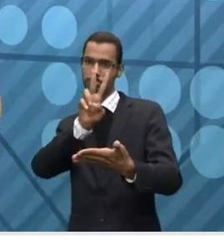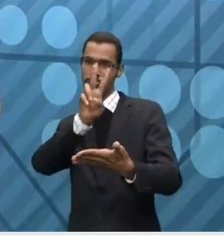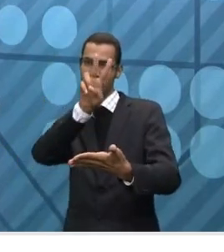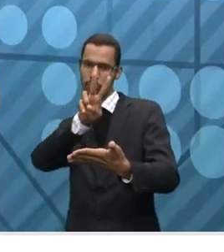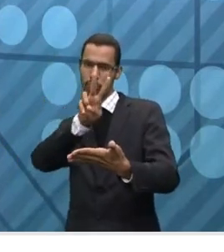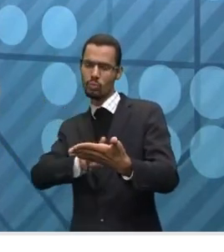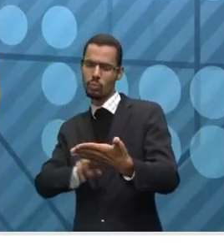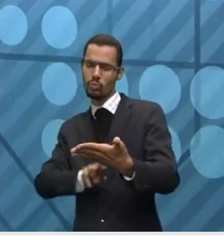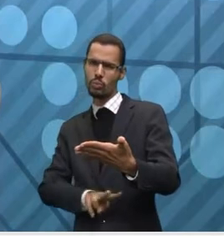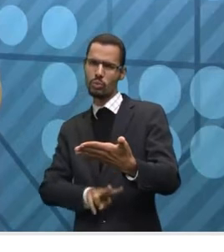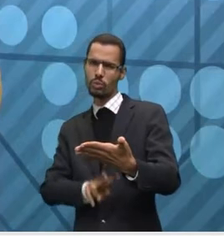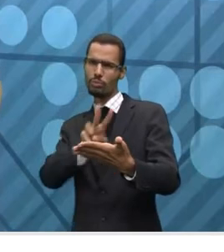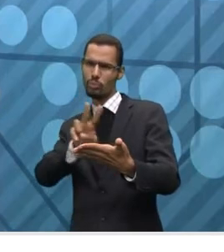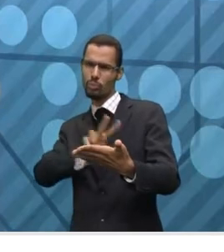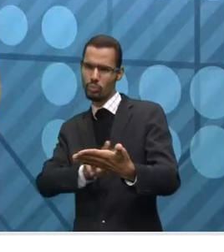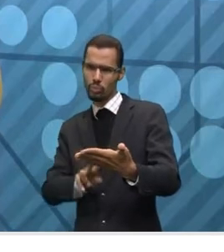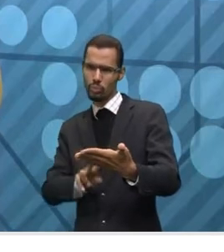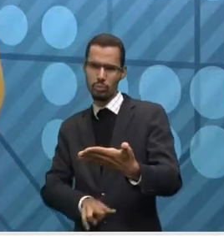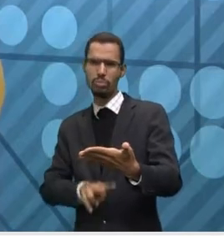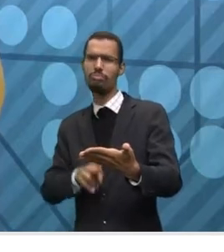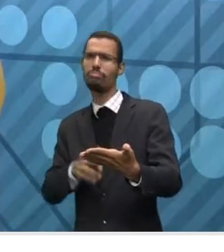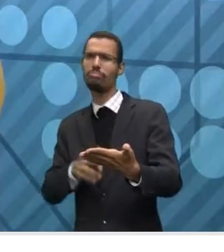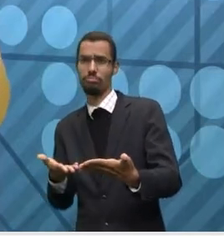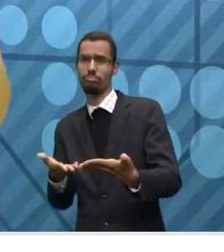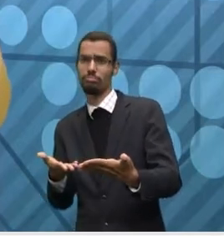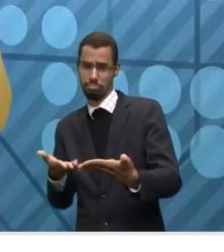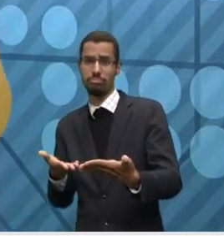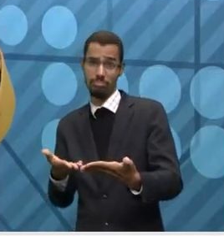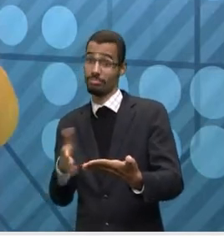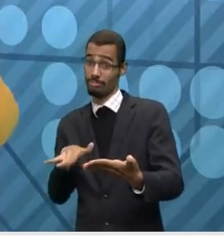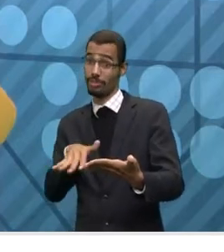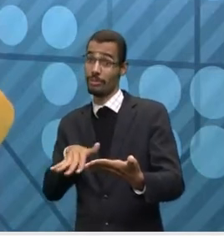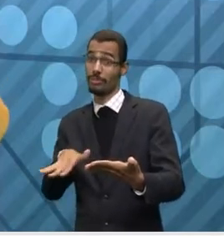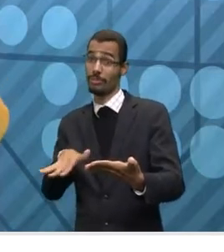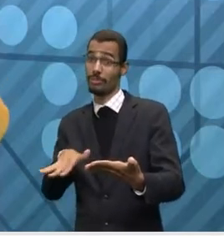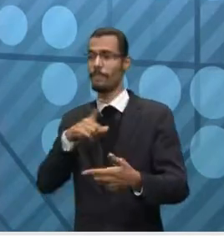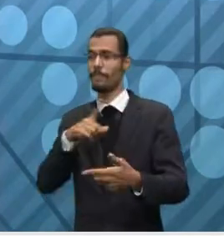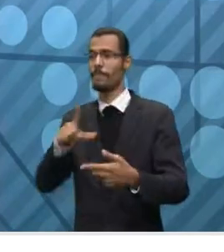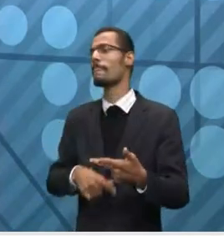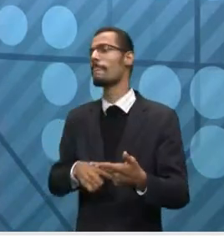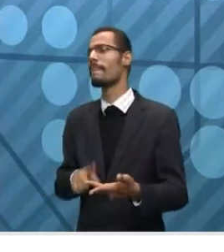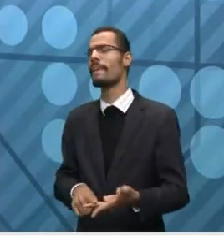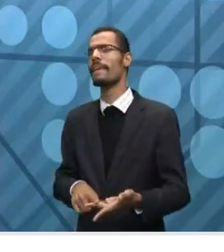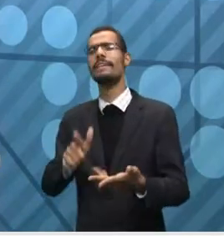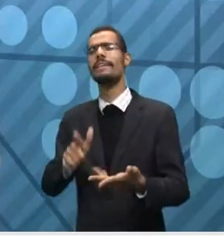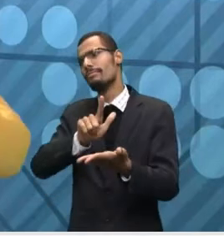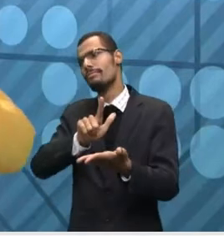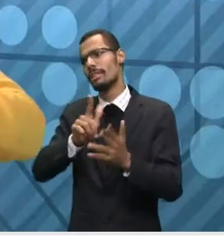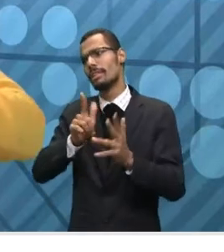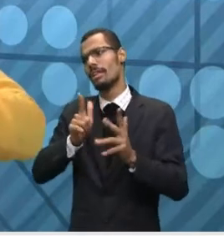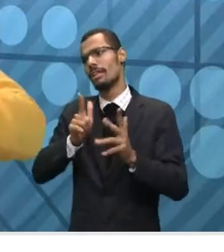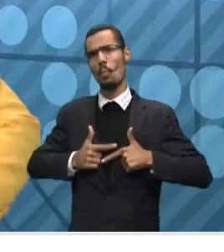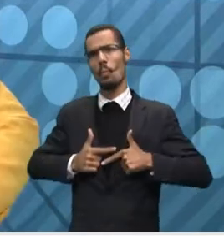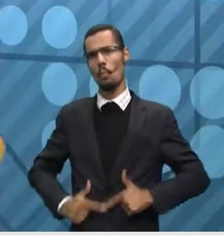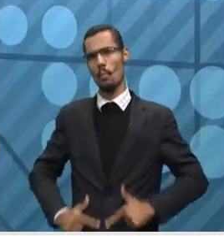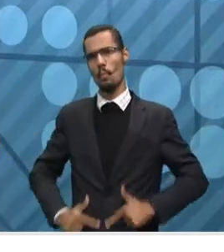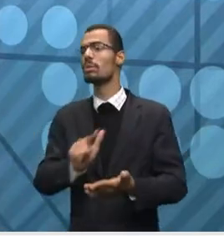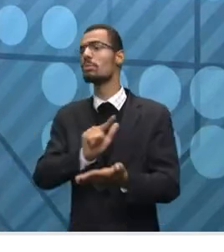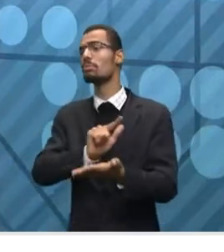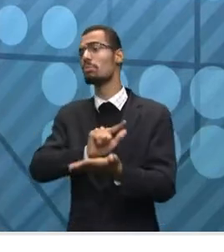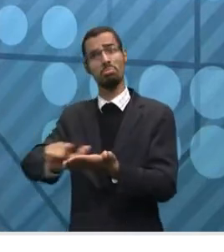de mãos e movimento zigue-zague. Ler, então tem movimento. Limpar, ou estar limpo,